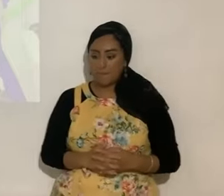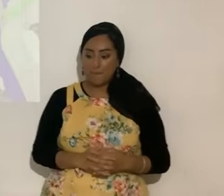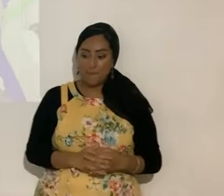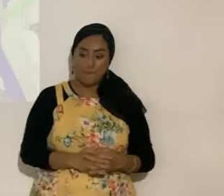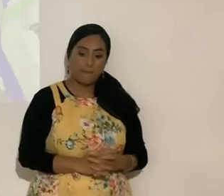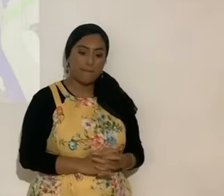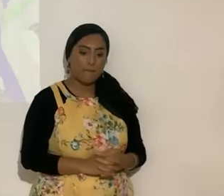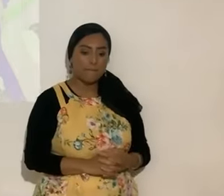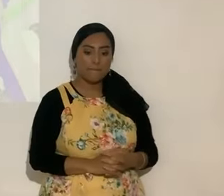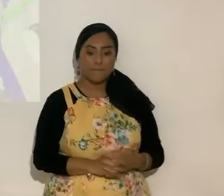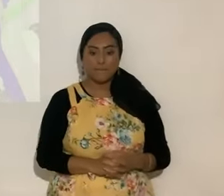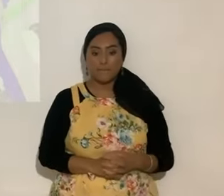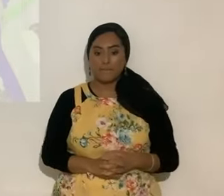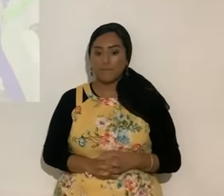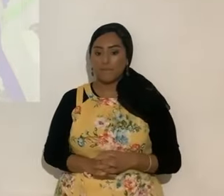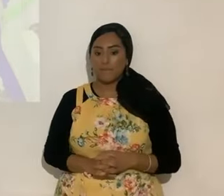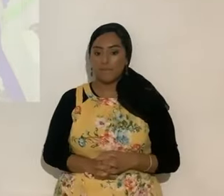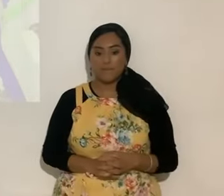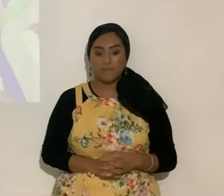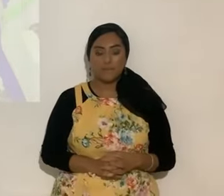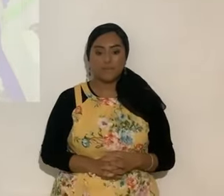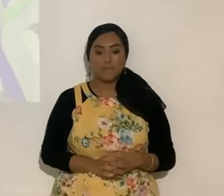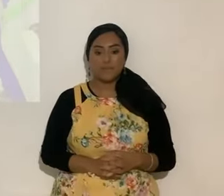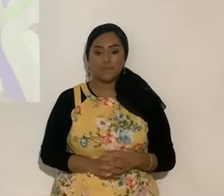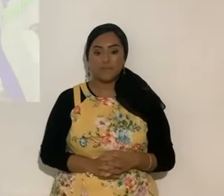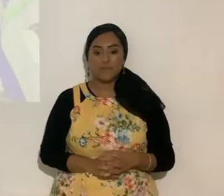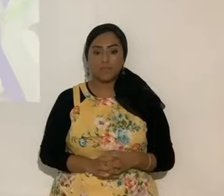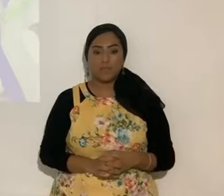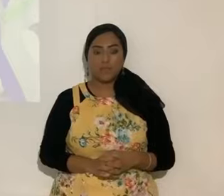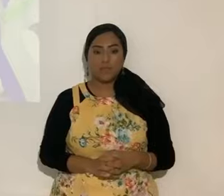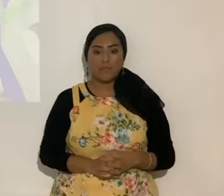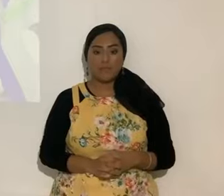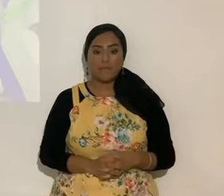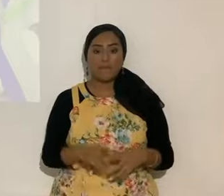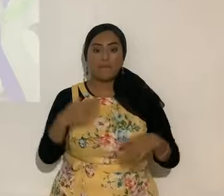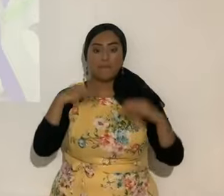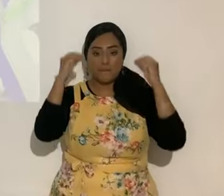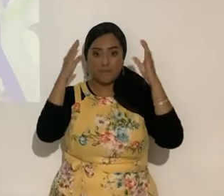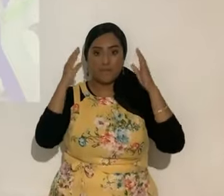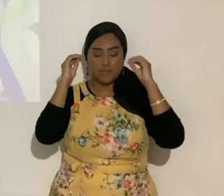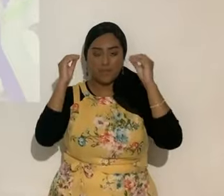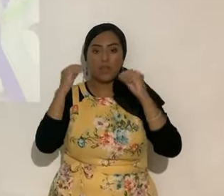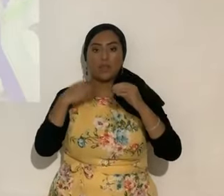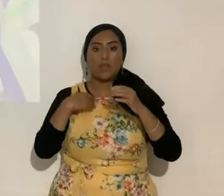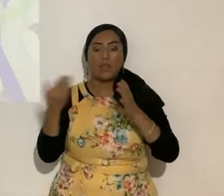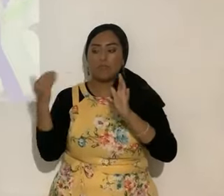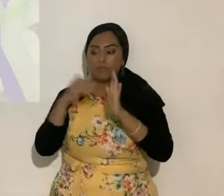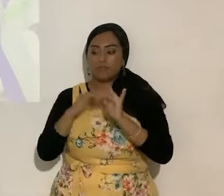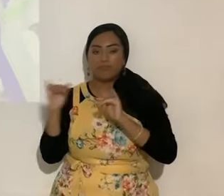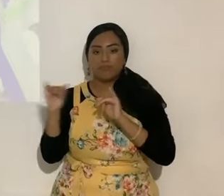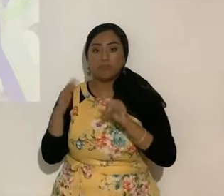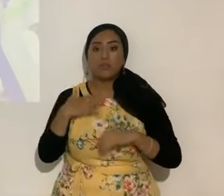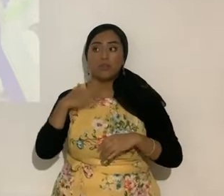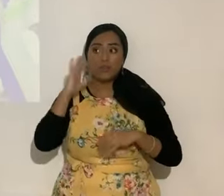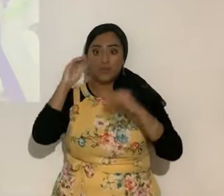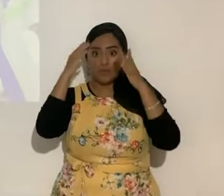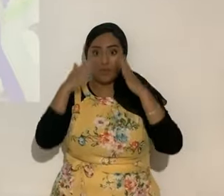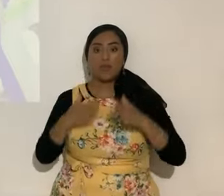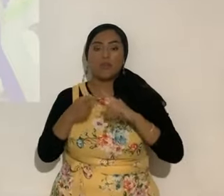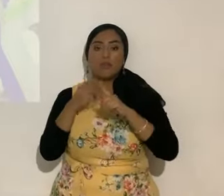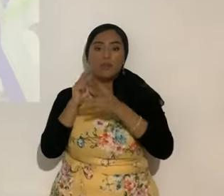directo, digamos, sin parar. Y aquí, cuando está uno haciendo de maestro, va uno repitiendo las ideas. Yo fui maestro